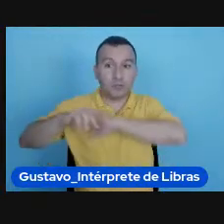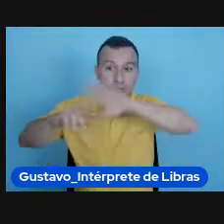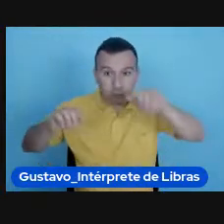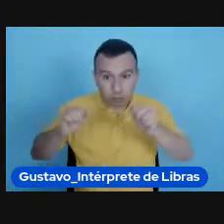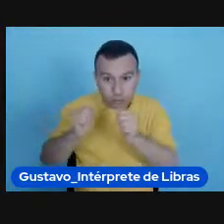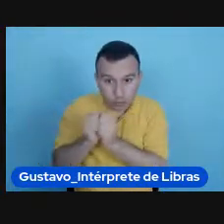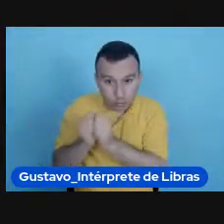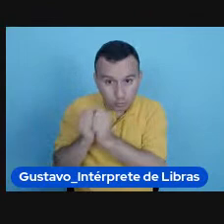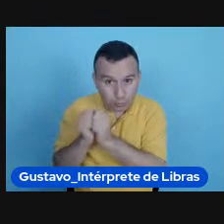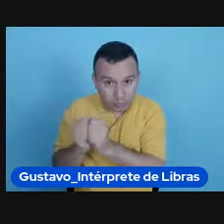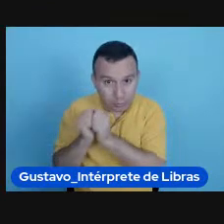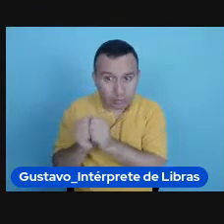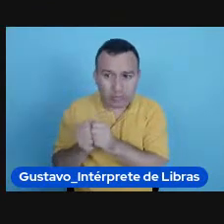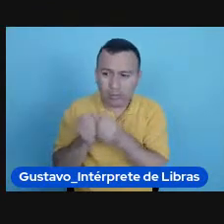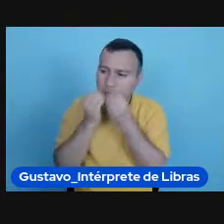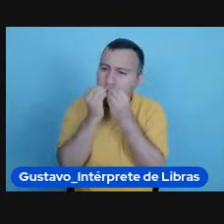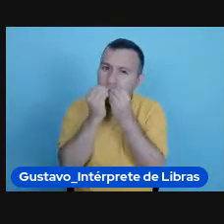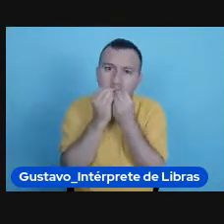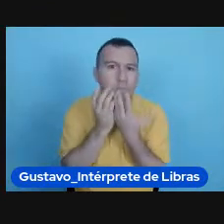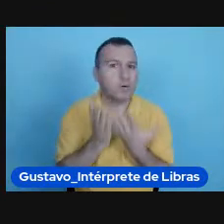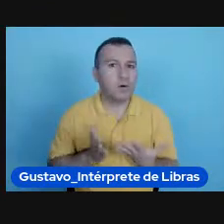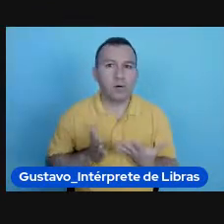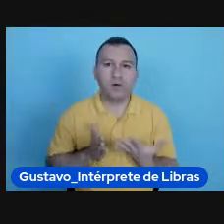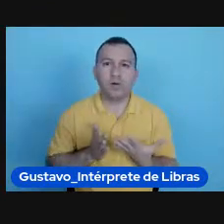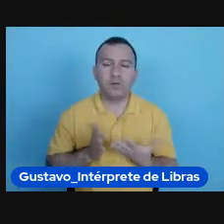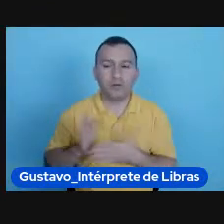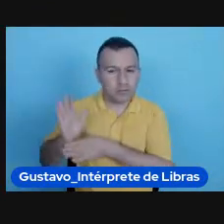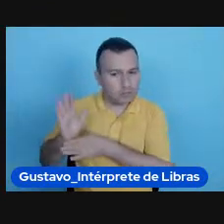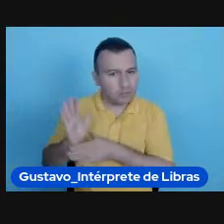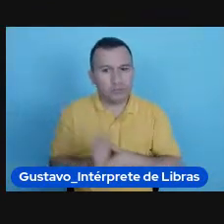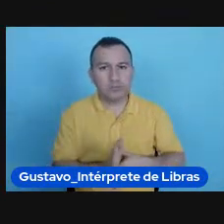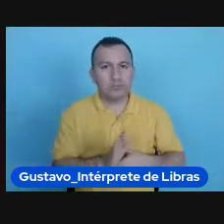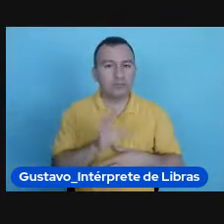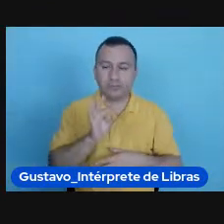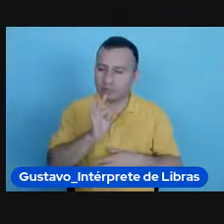têm oportunidade de